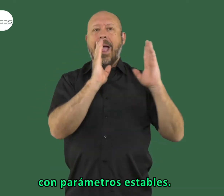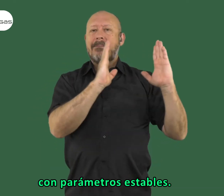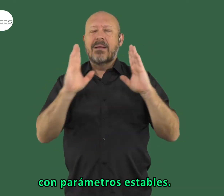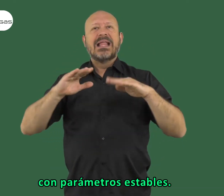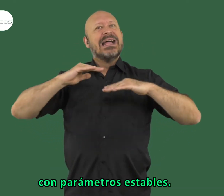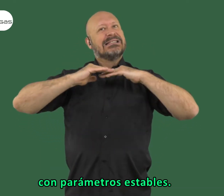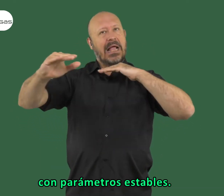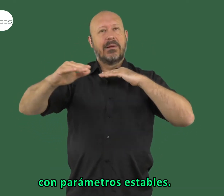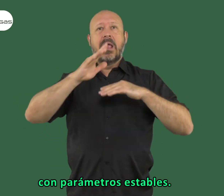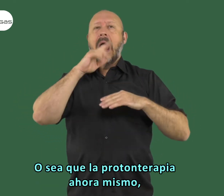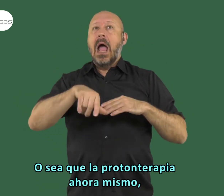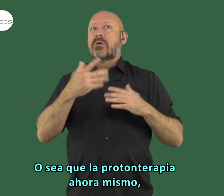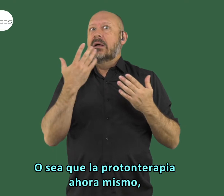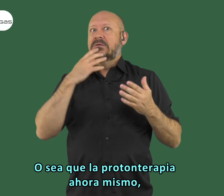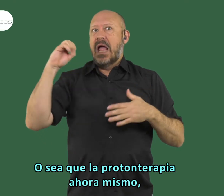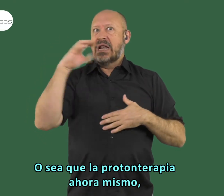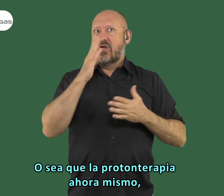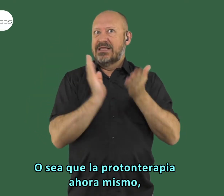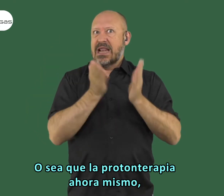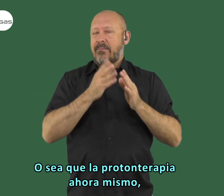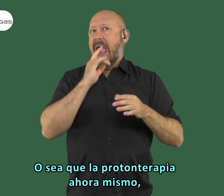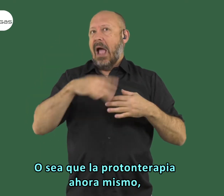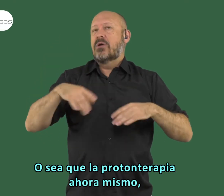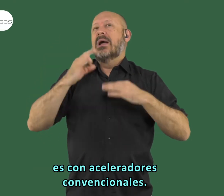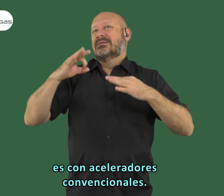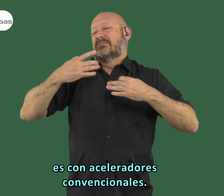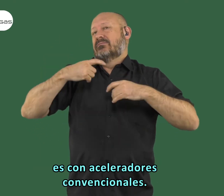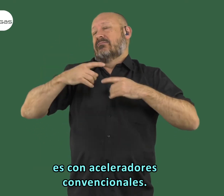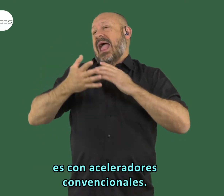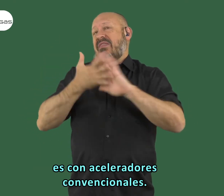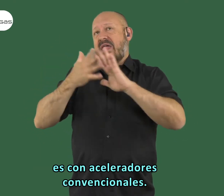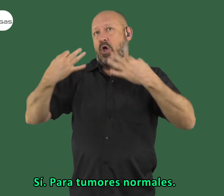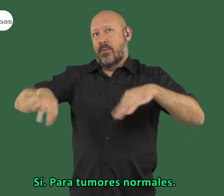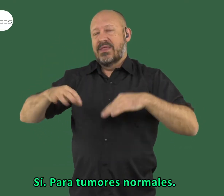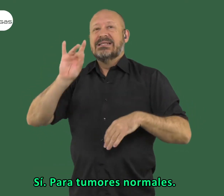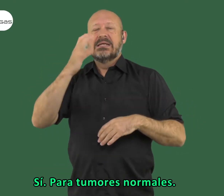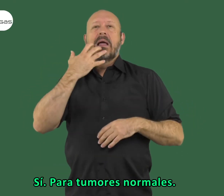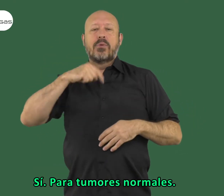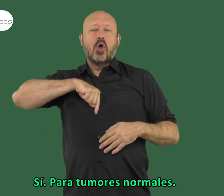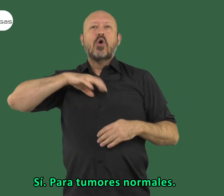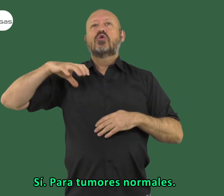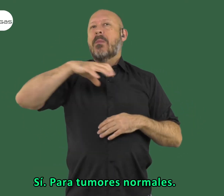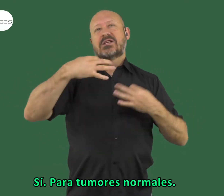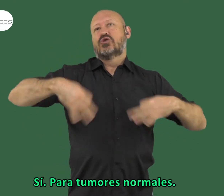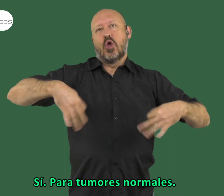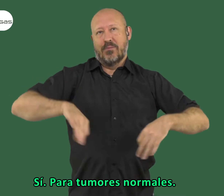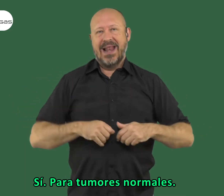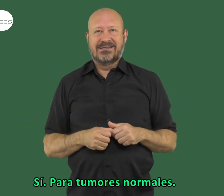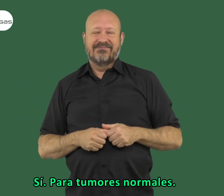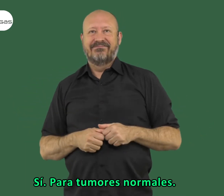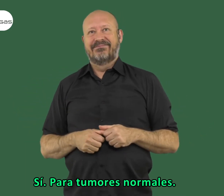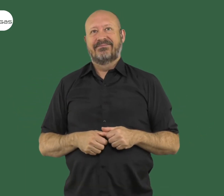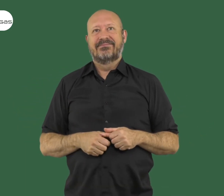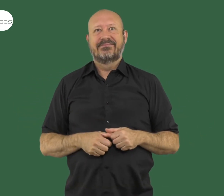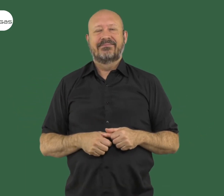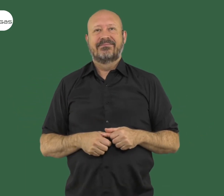con parámetros estables. La protonterapia ahora mismo es con aceleradores convencionales. Sí, para tumores